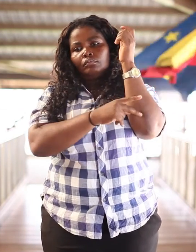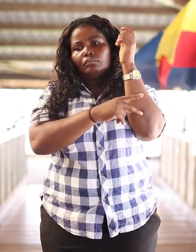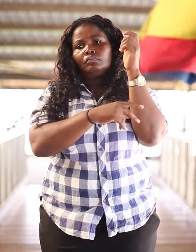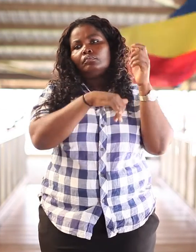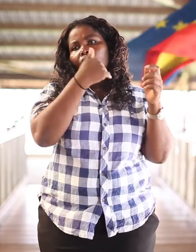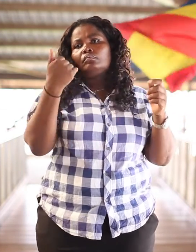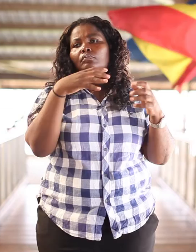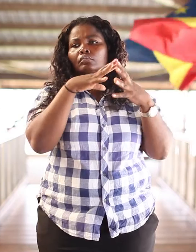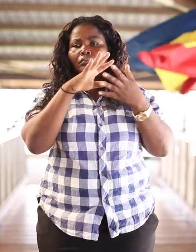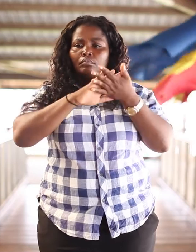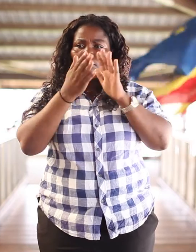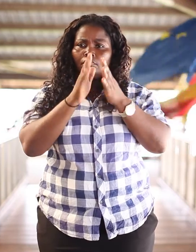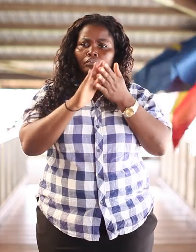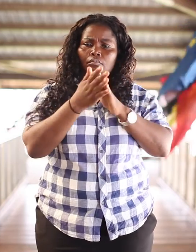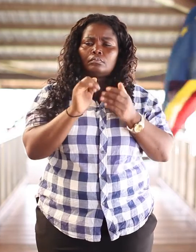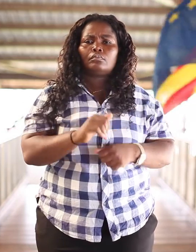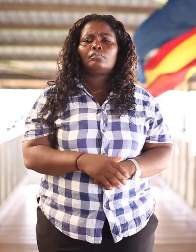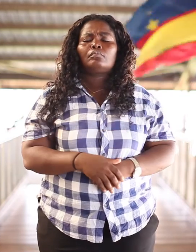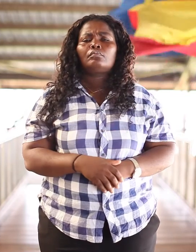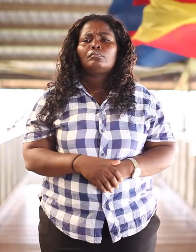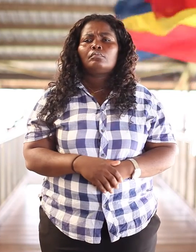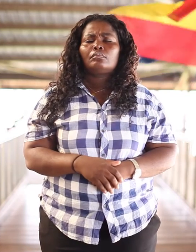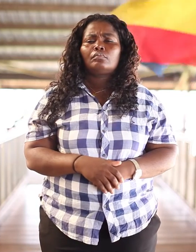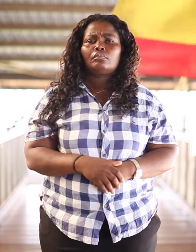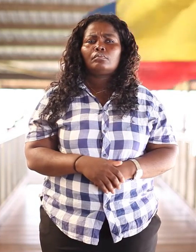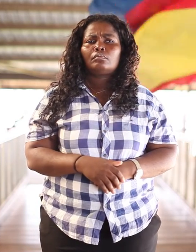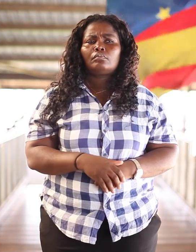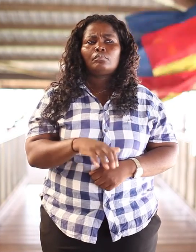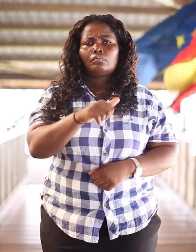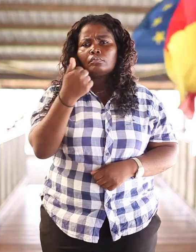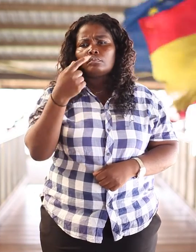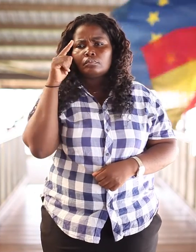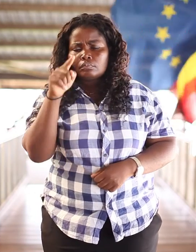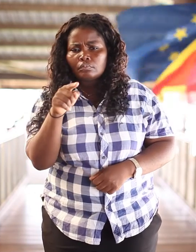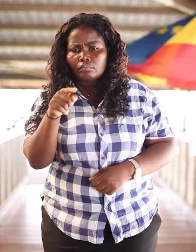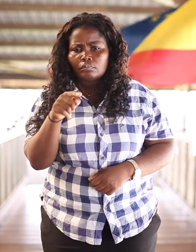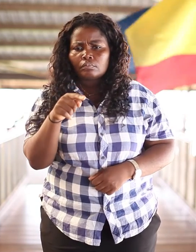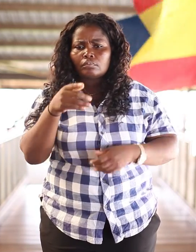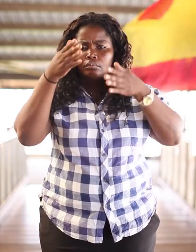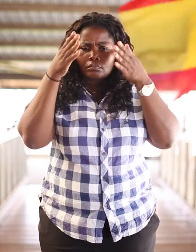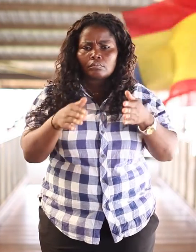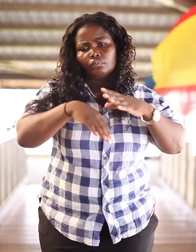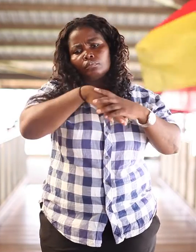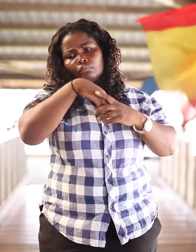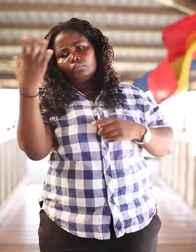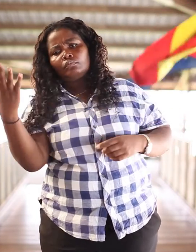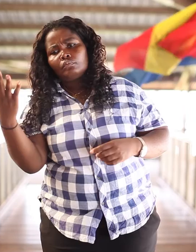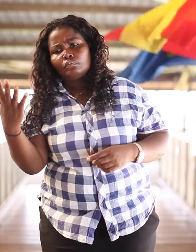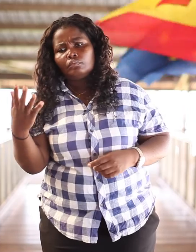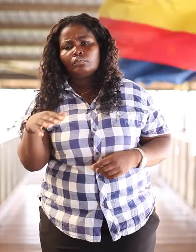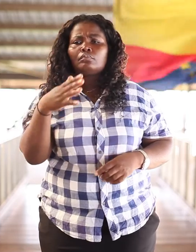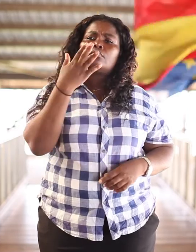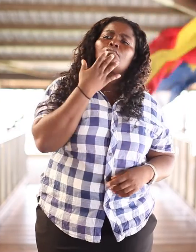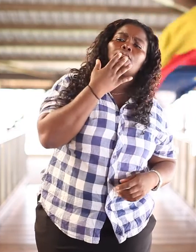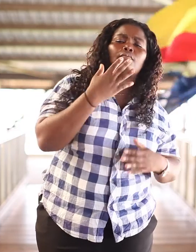muchas sociedades, sin que el nuestro se quede fuera. Y